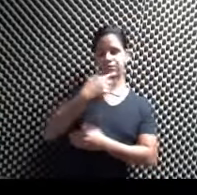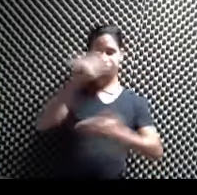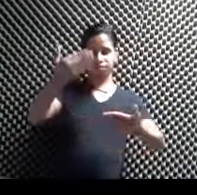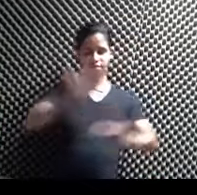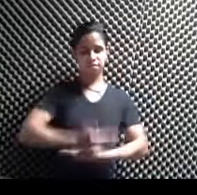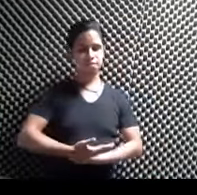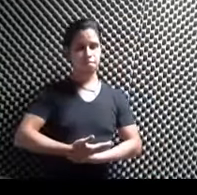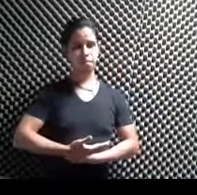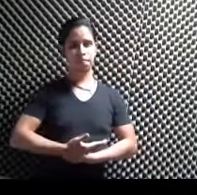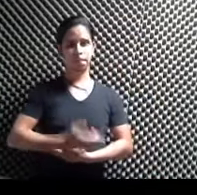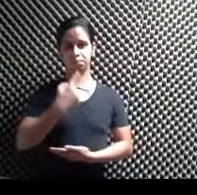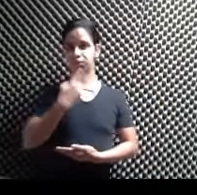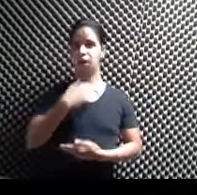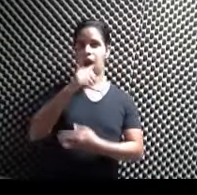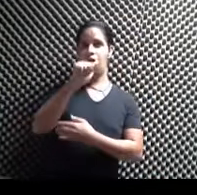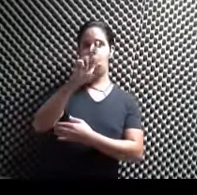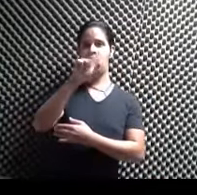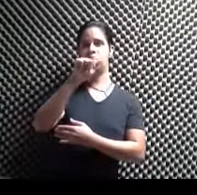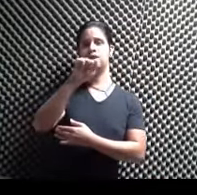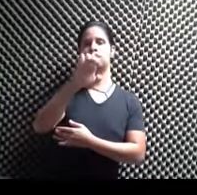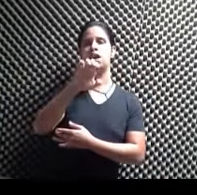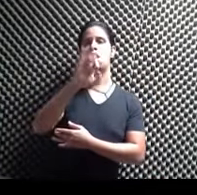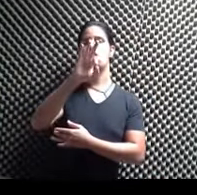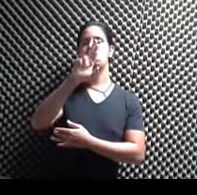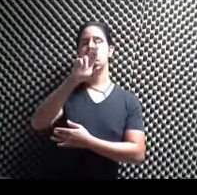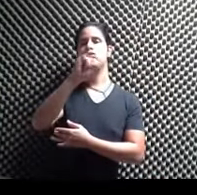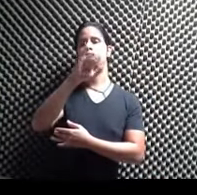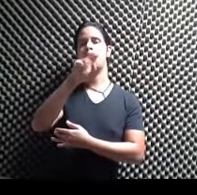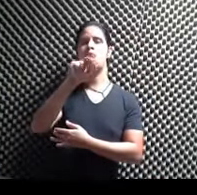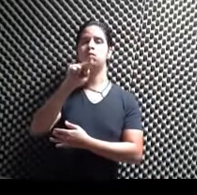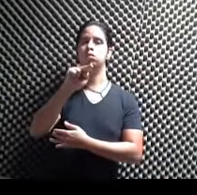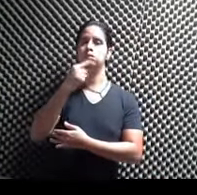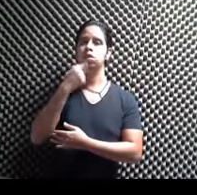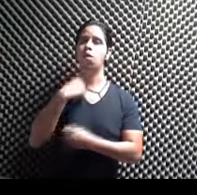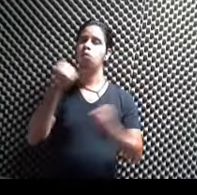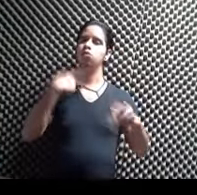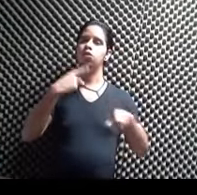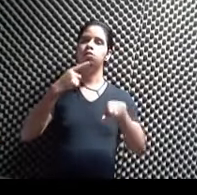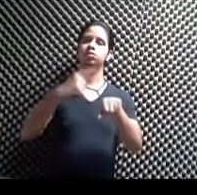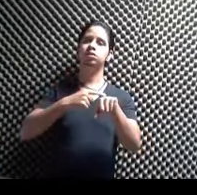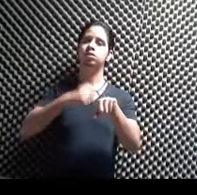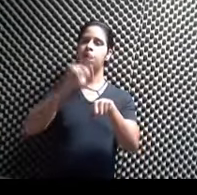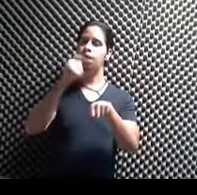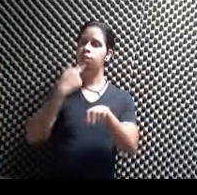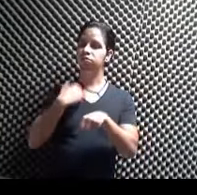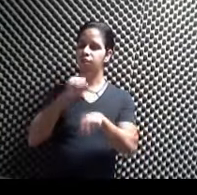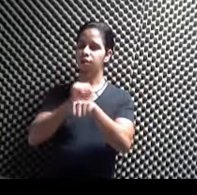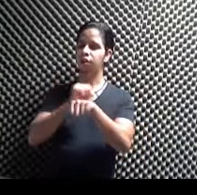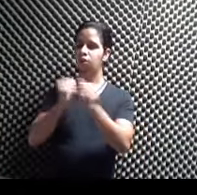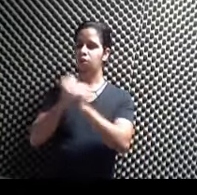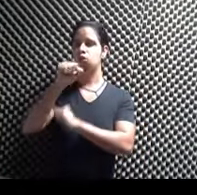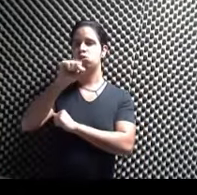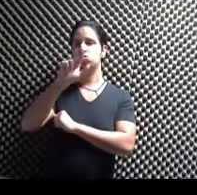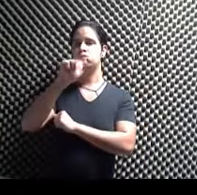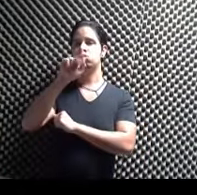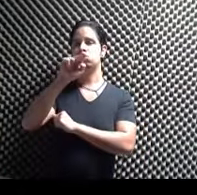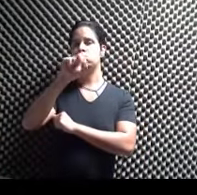Bienvenidas a TV. Gracias. Llevo mitad de vida trabajando con Sunshine. No creo que tenga mucha censura.